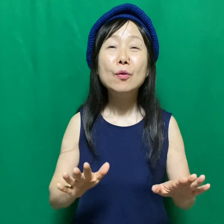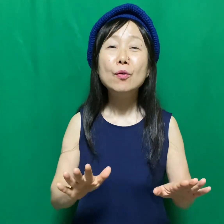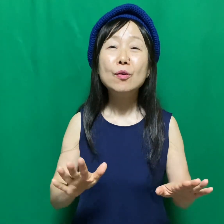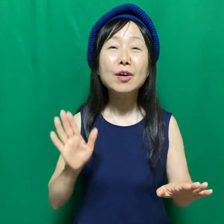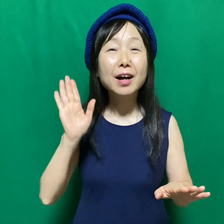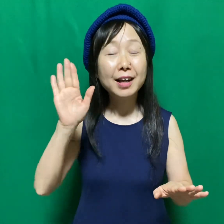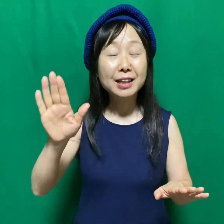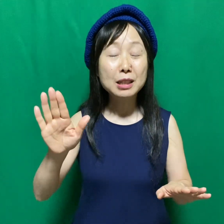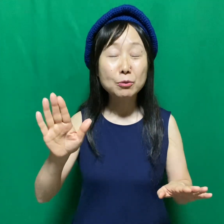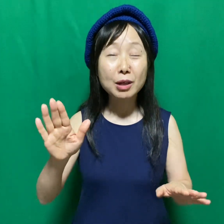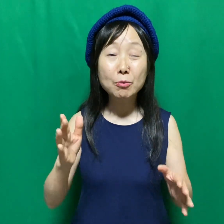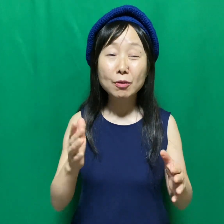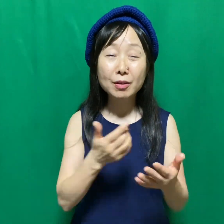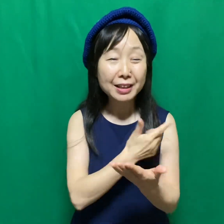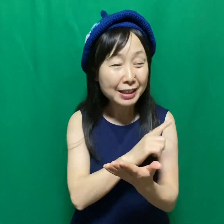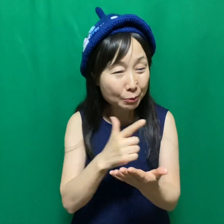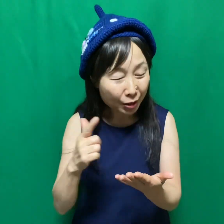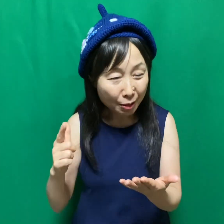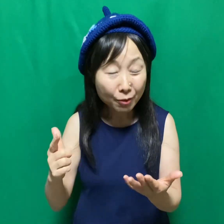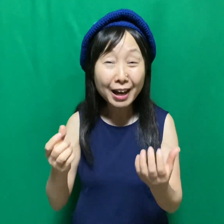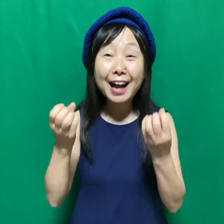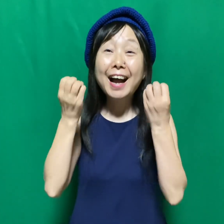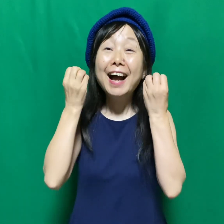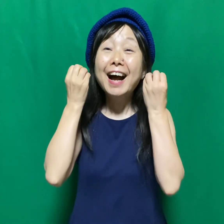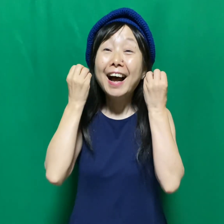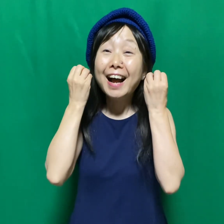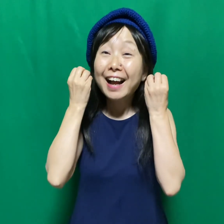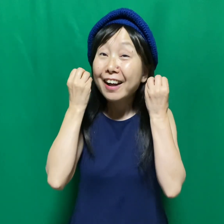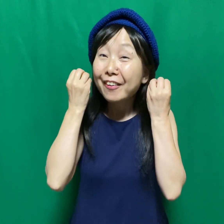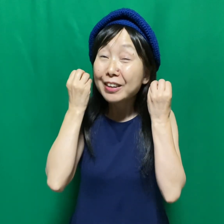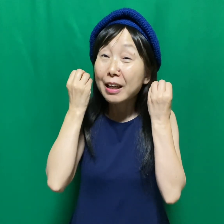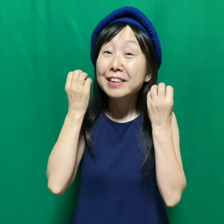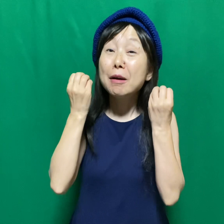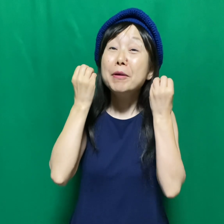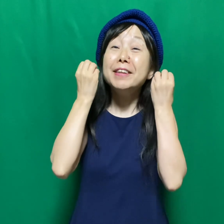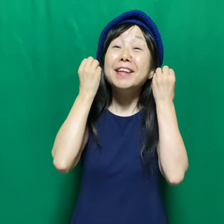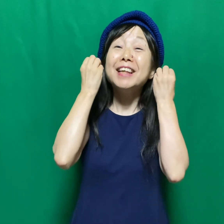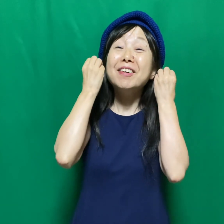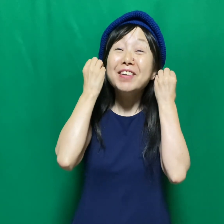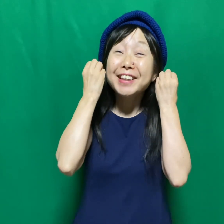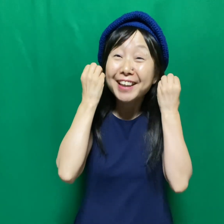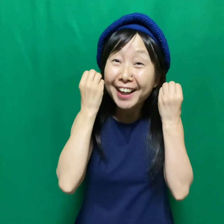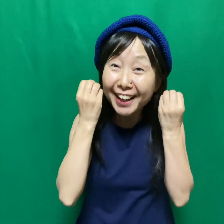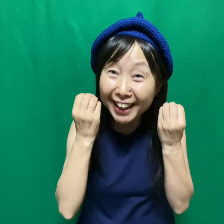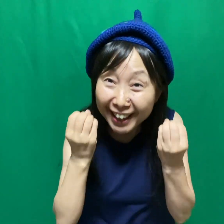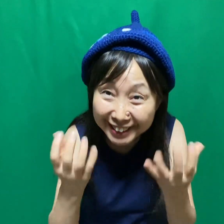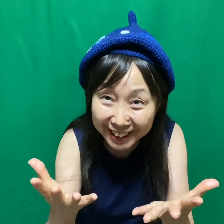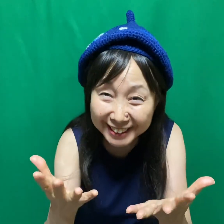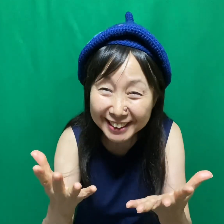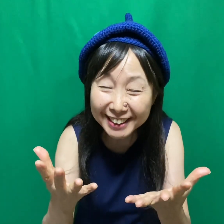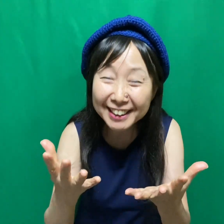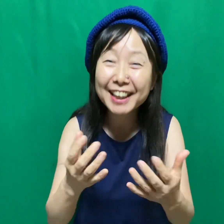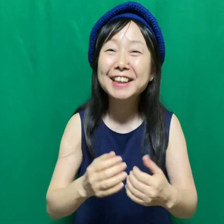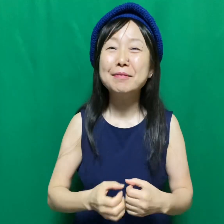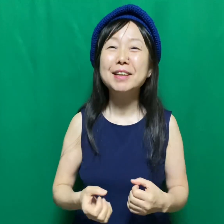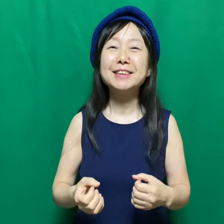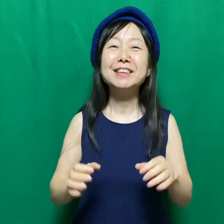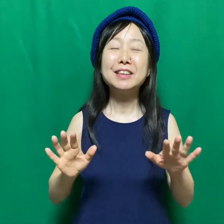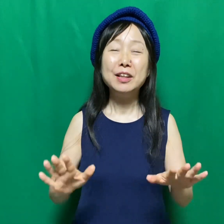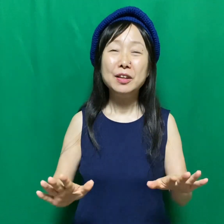日から何もかも、何もかもが、こう、溜めて溜めて、新しいってやってます。